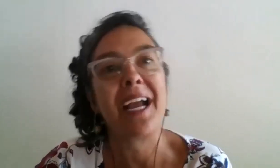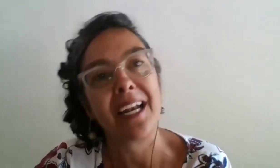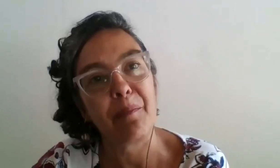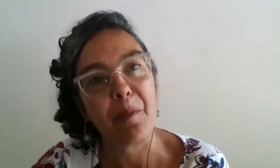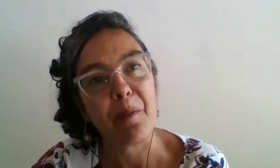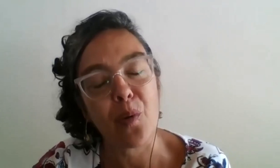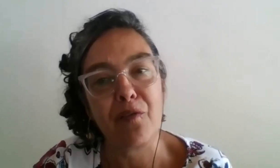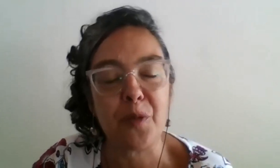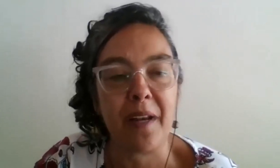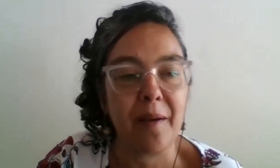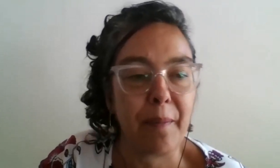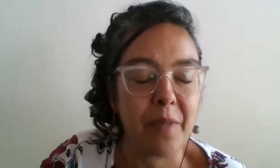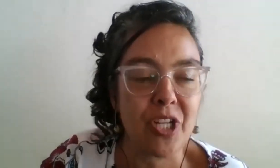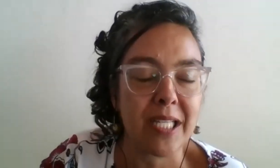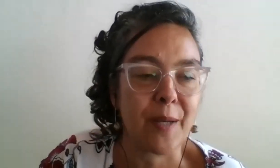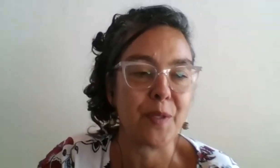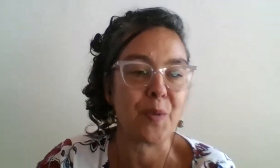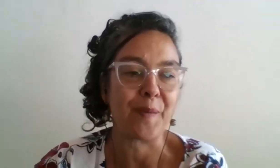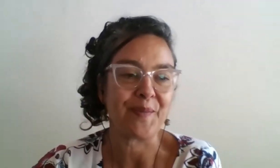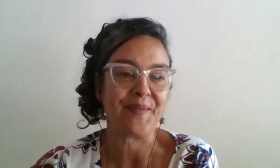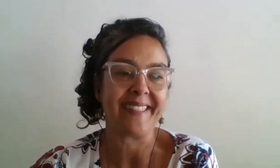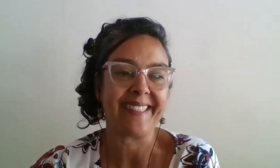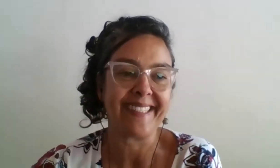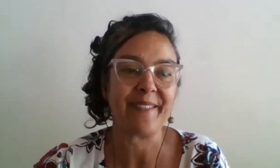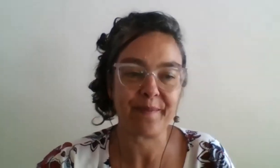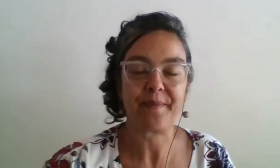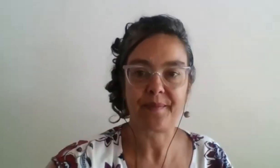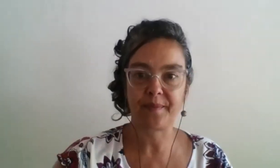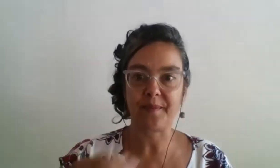pessoal. E obrigada também pelo convite para a mediação, pessoal.